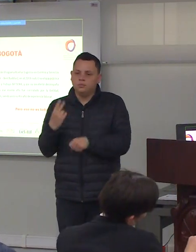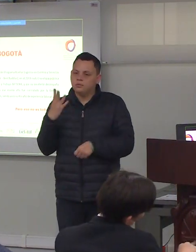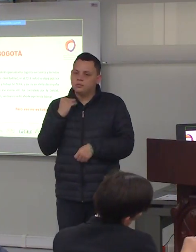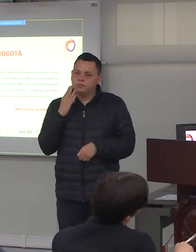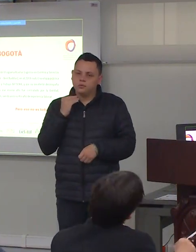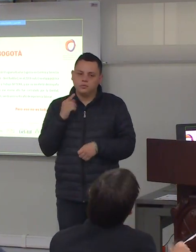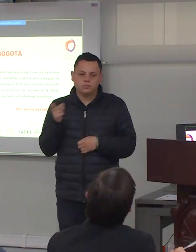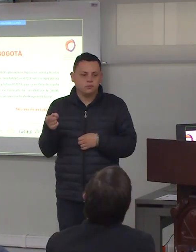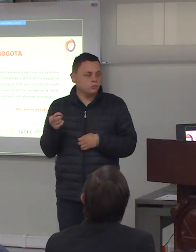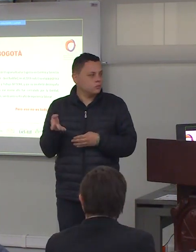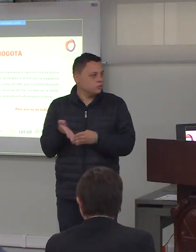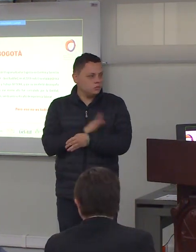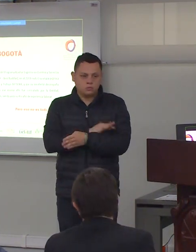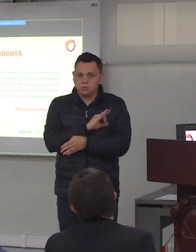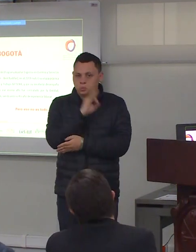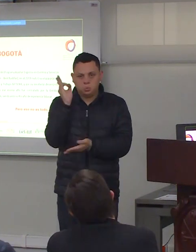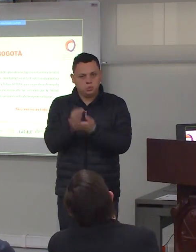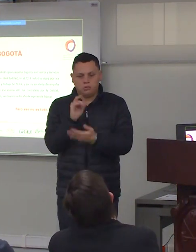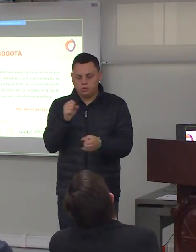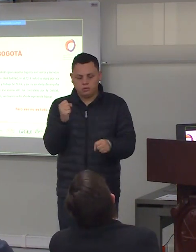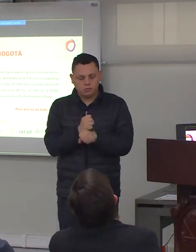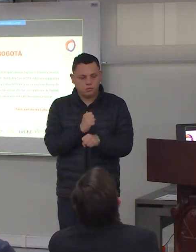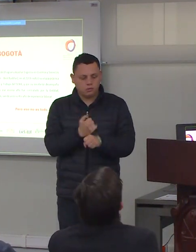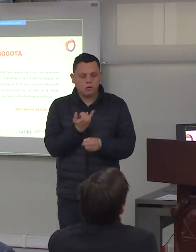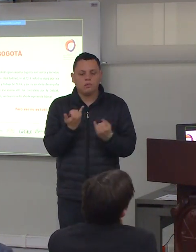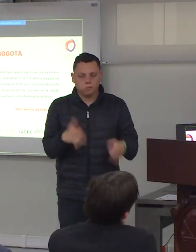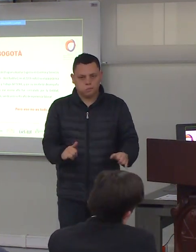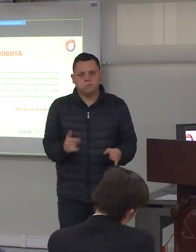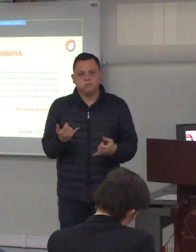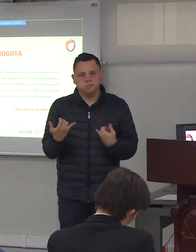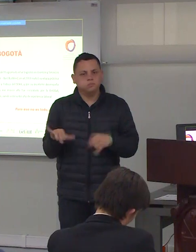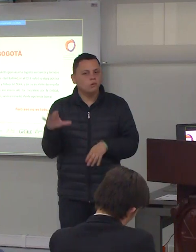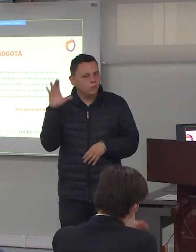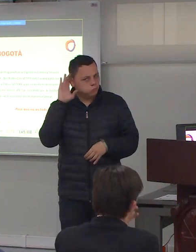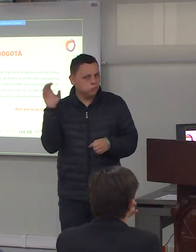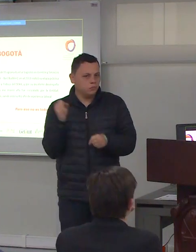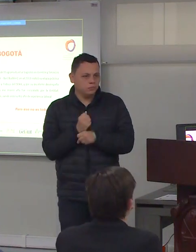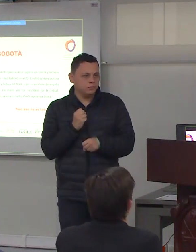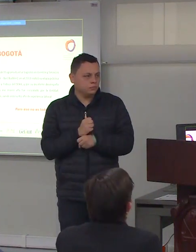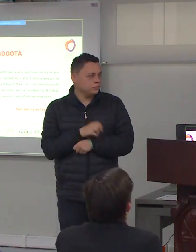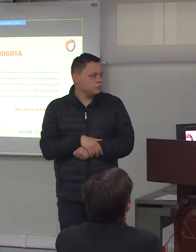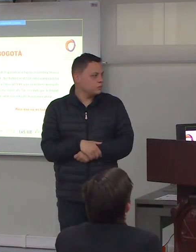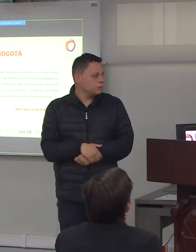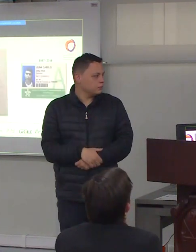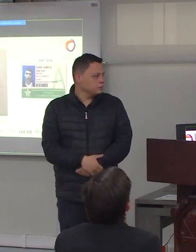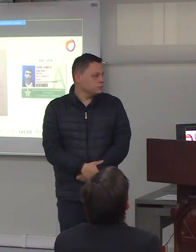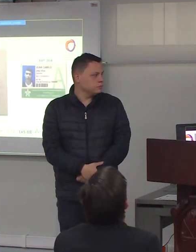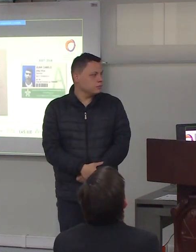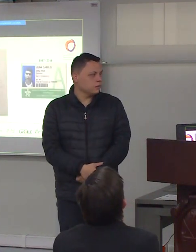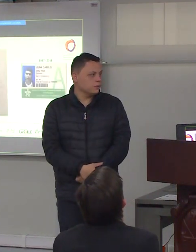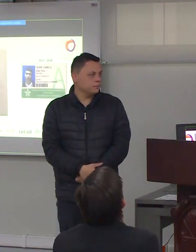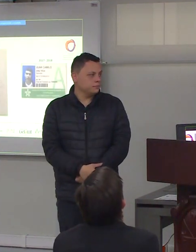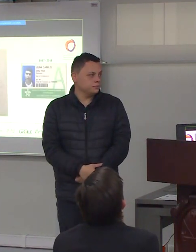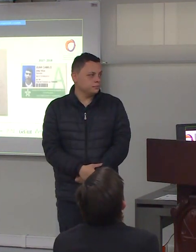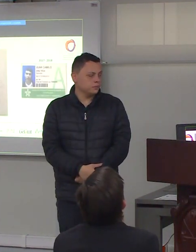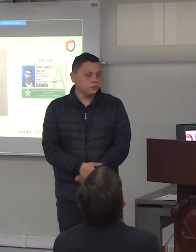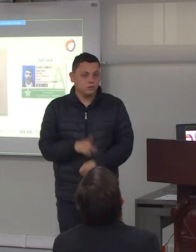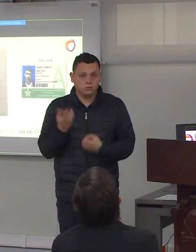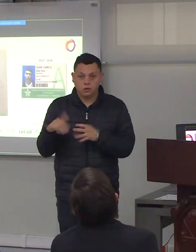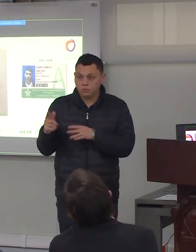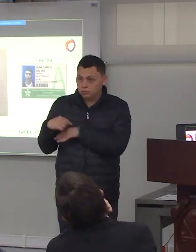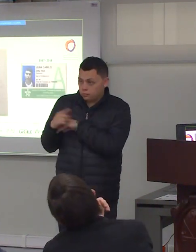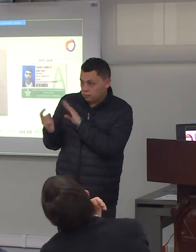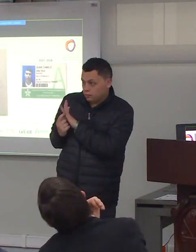laboral. Juan Camilo antes nunca había trabajado y pues en ese momento ya lo está haciendo. Pero pues, eso no es todo.